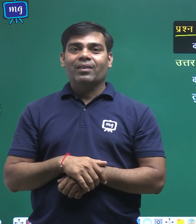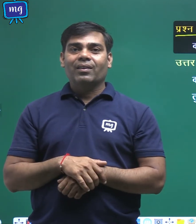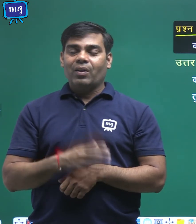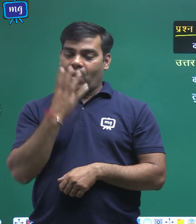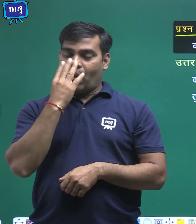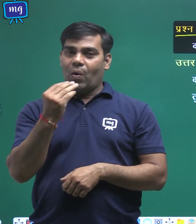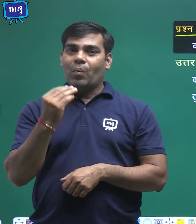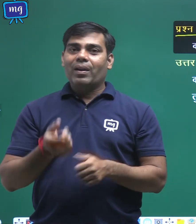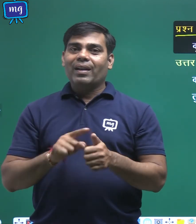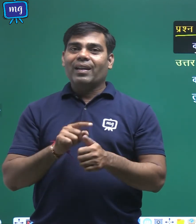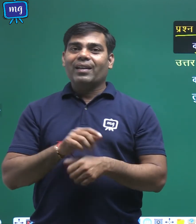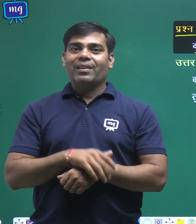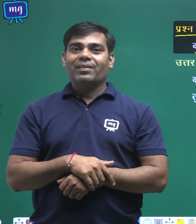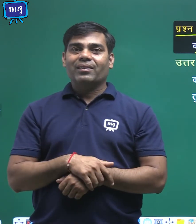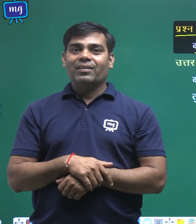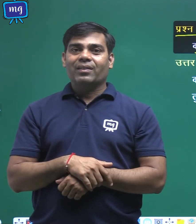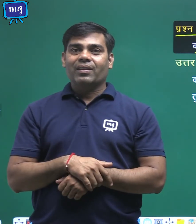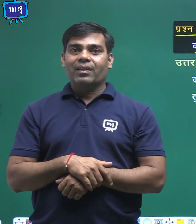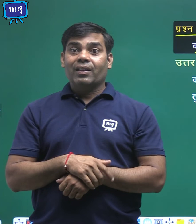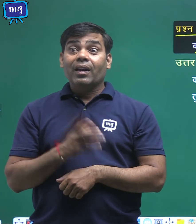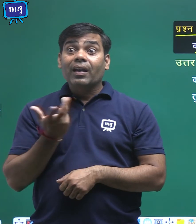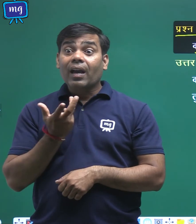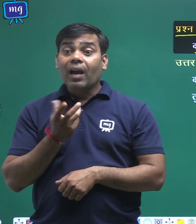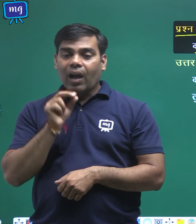लोमड़ ने क्या कहा?